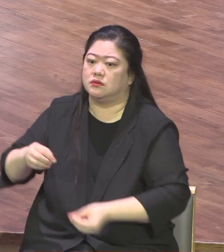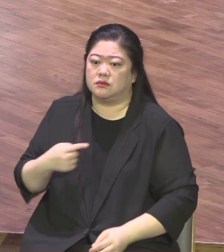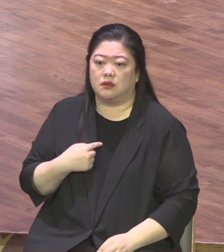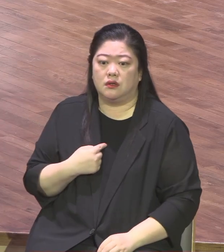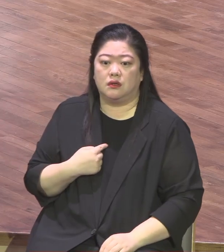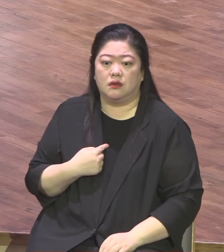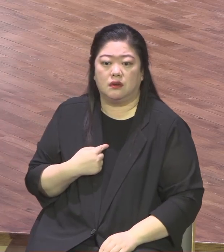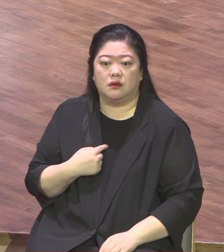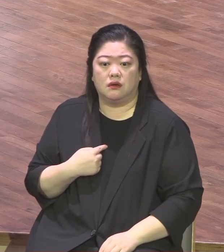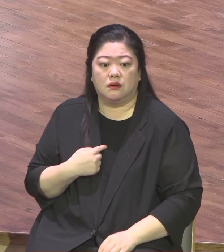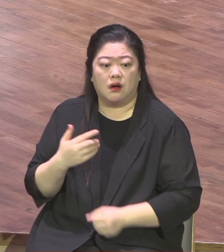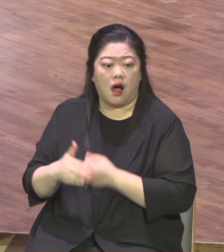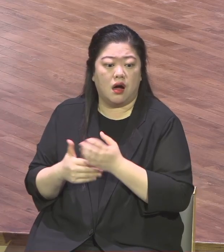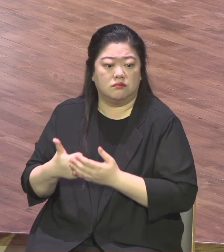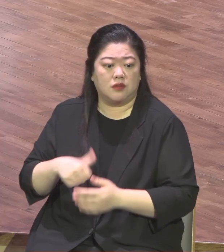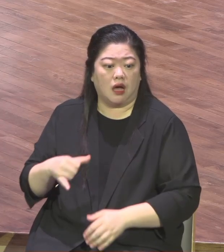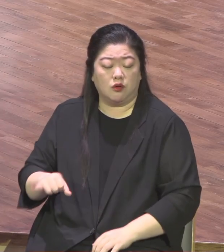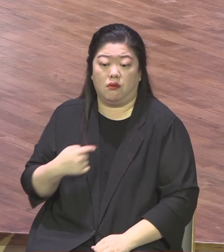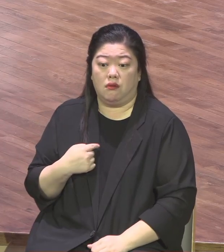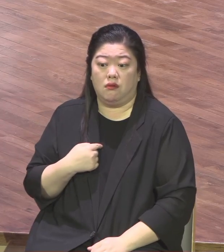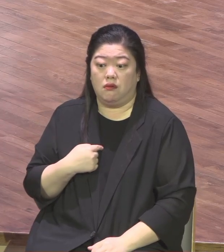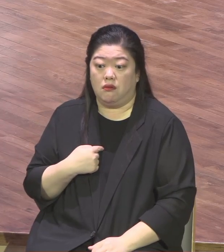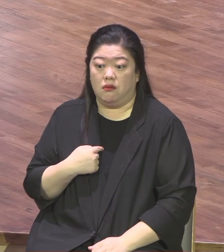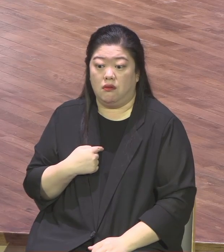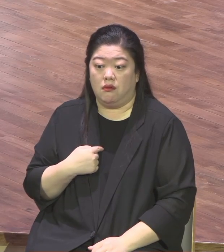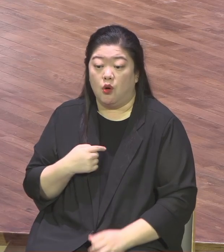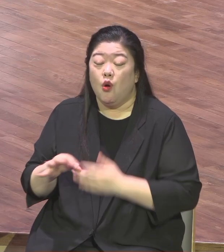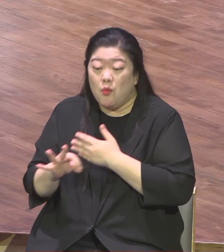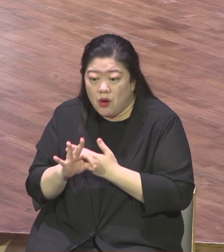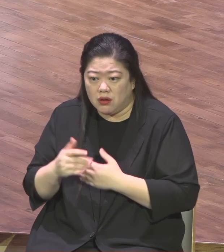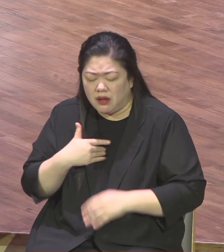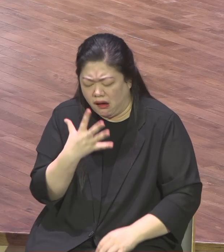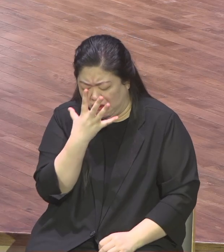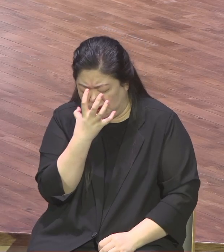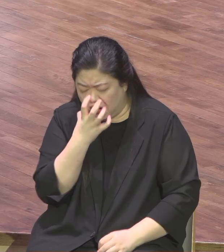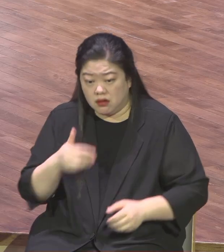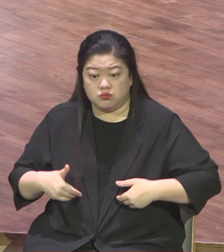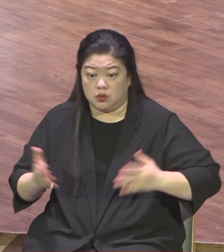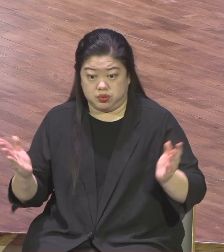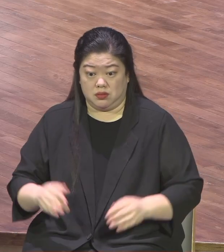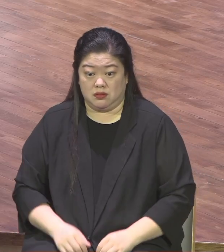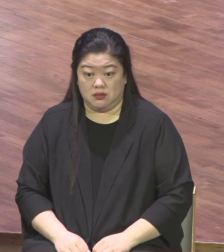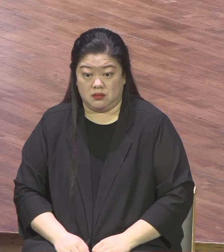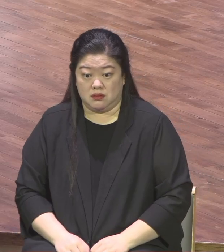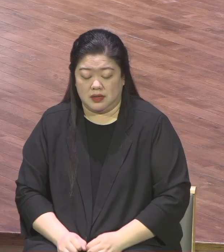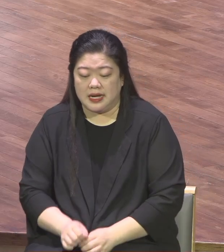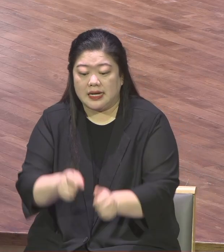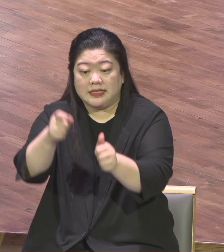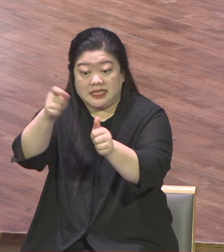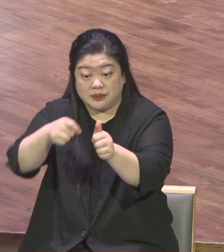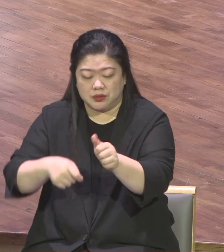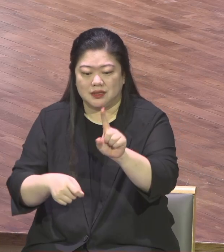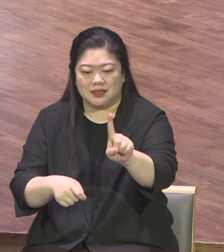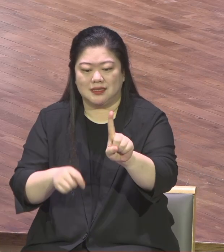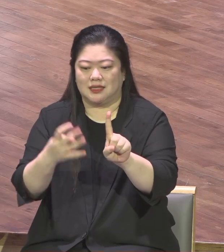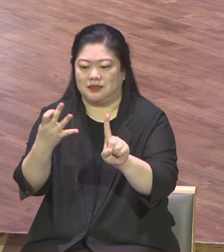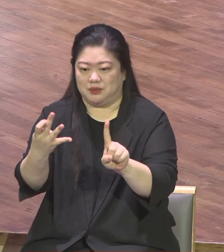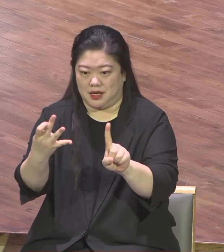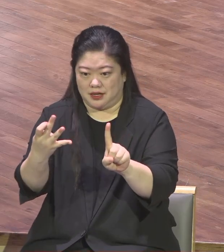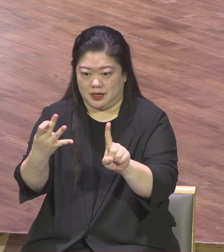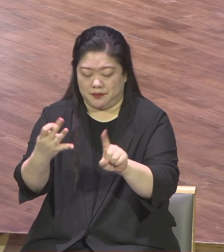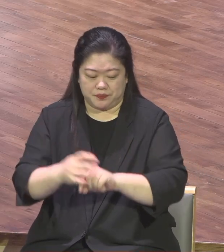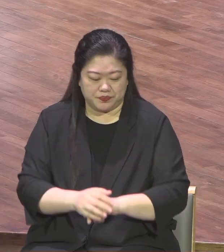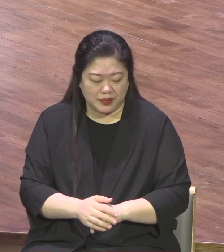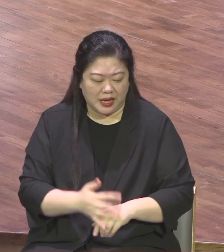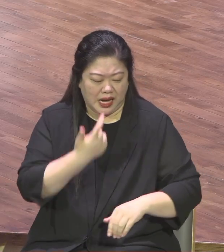분명히 밝히고 있어요. 이 축복의 이 권세가 얼마나 놀라운지 히브리 1장 14절에 보면 이렇게 말합니다. 모든